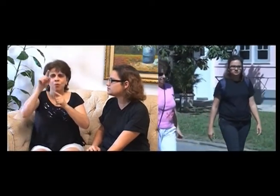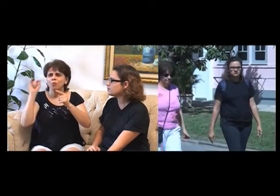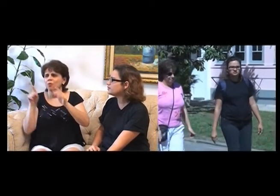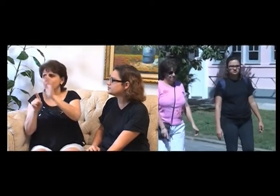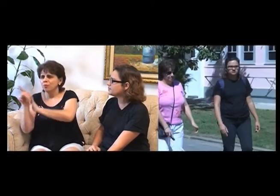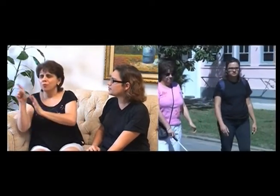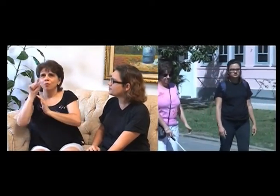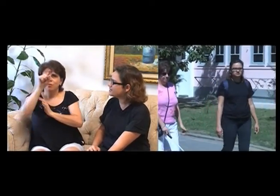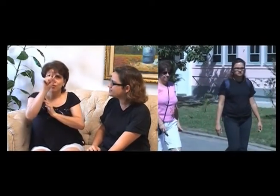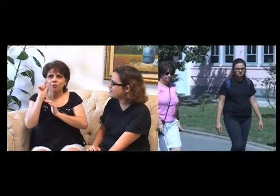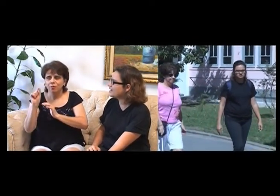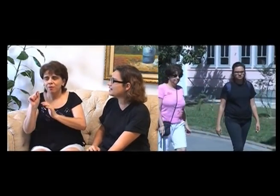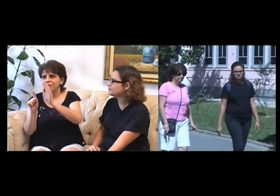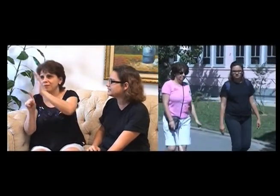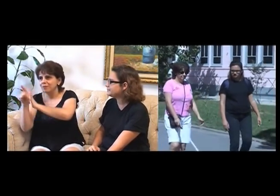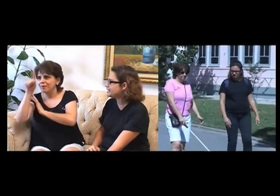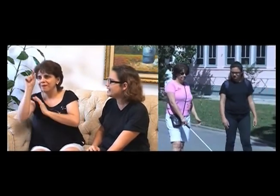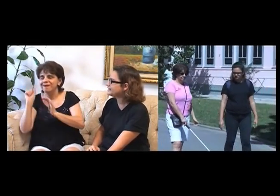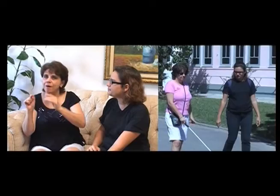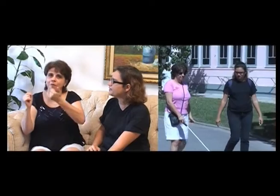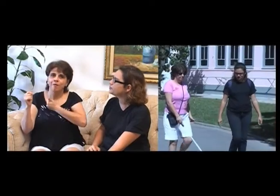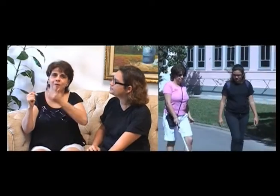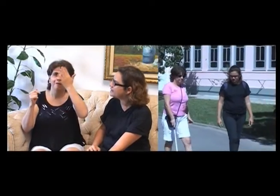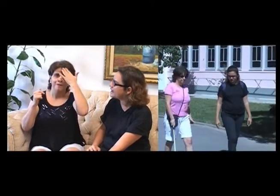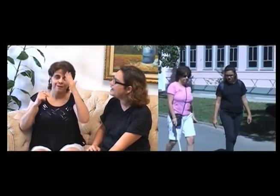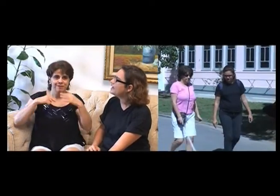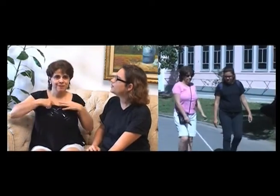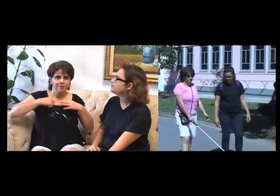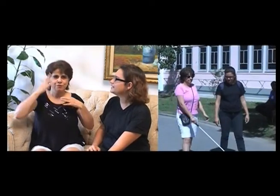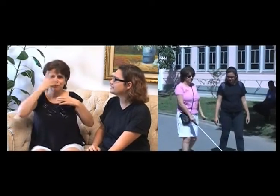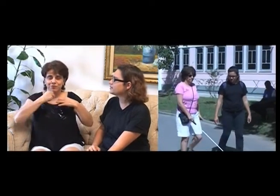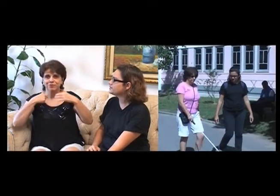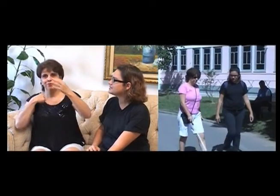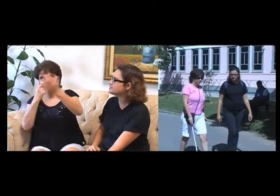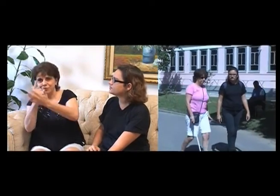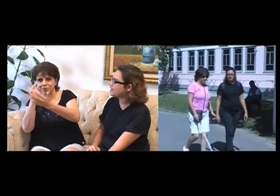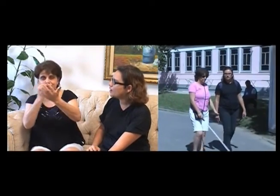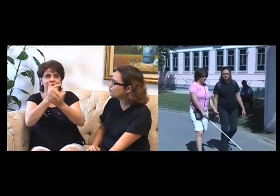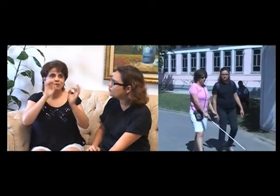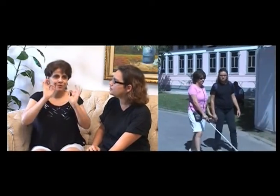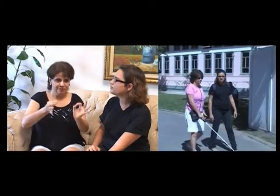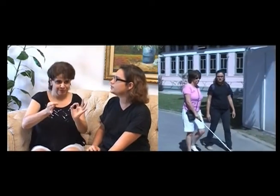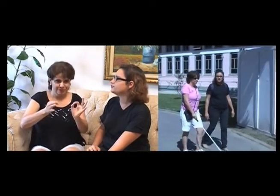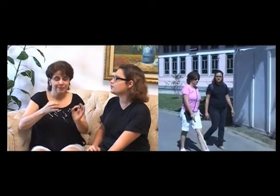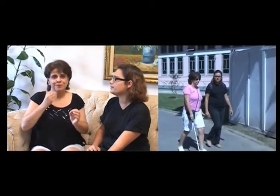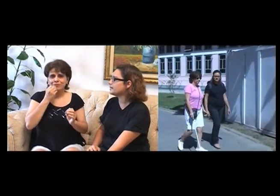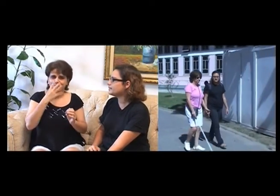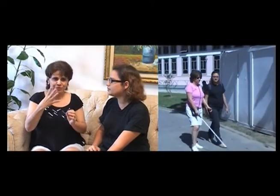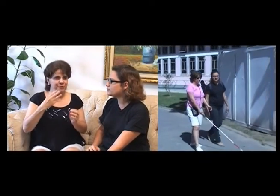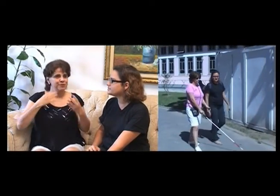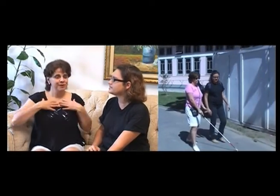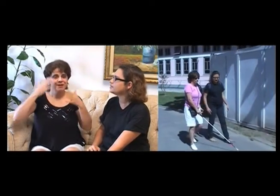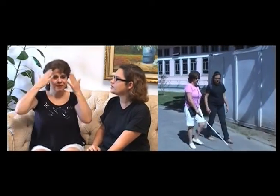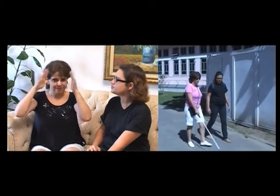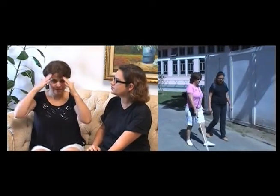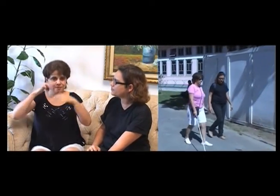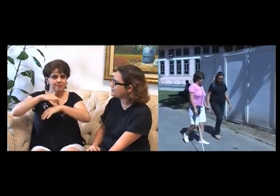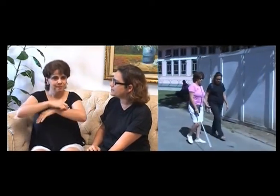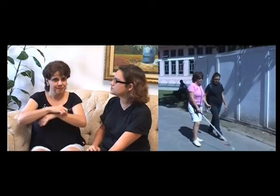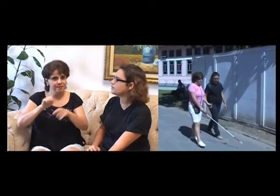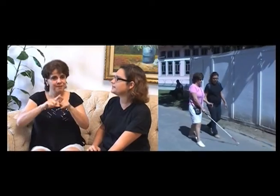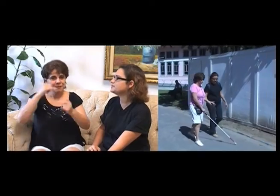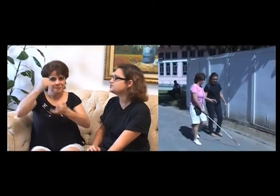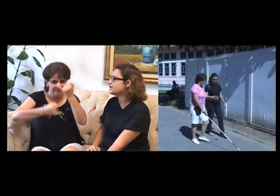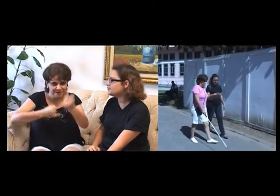com pessoas para conversar, contar piada, perguntar o que está acontecendo na rua. Quando eu vou comprar uma blusa, eu gosto de ir